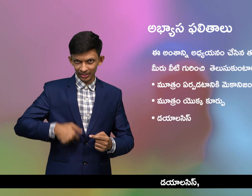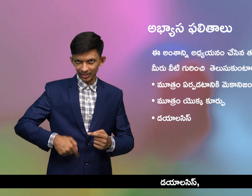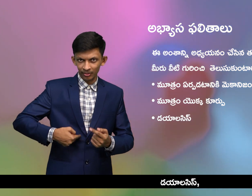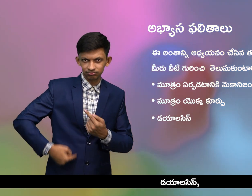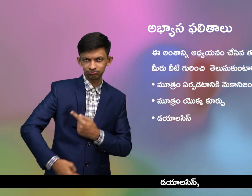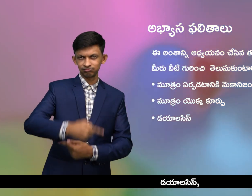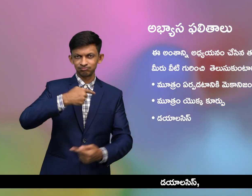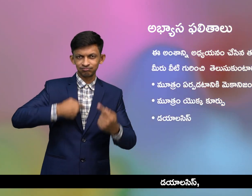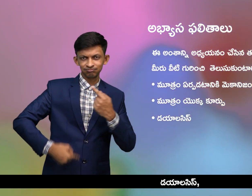డయాలసిస్,